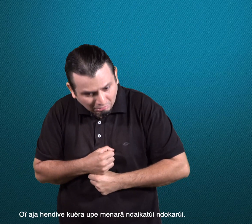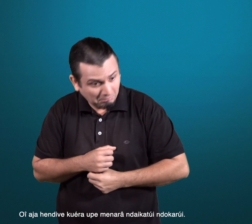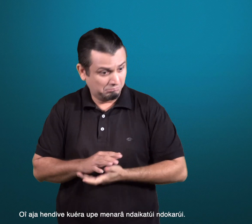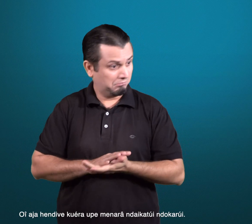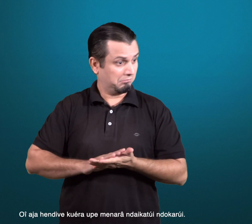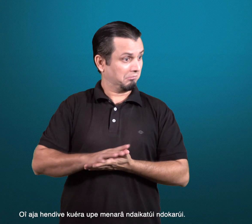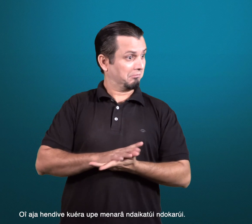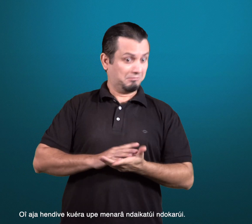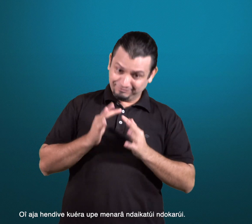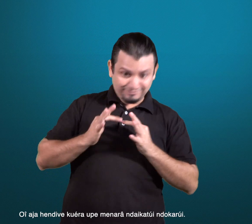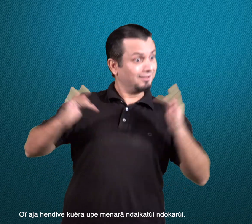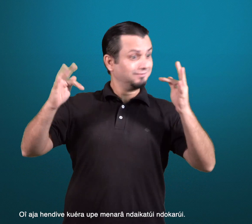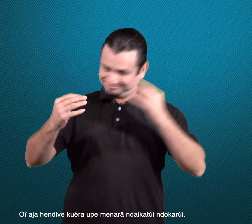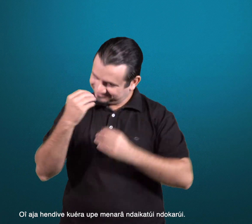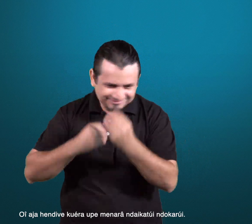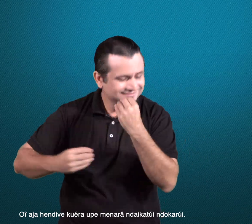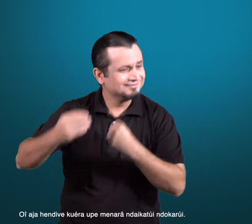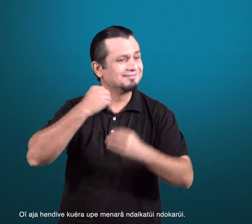upe menarã, ndaikatúi ndokárui.